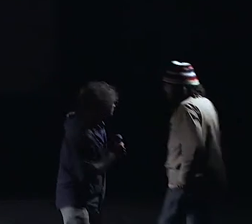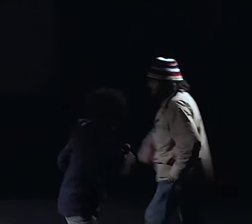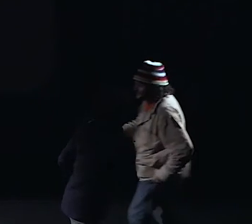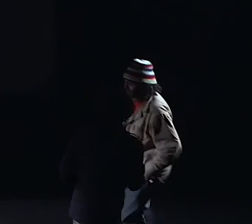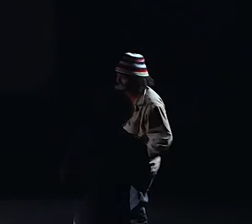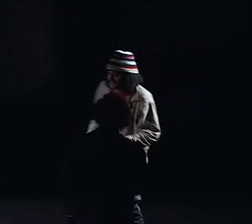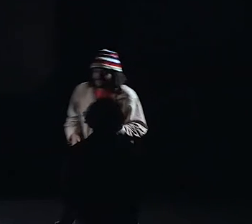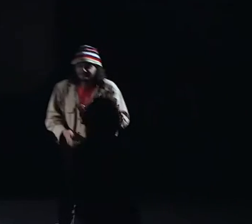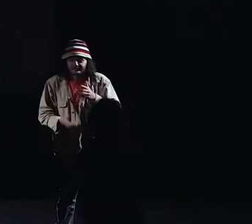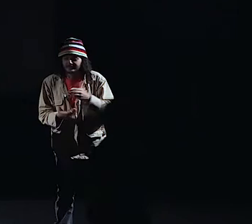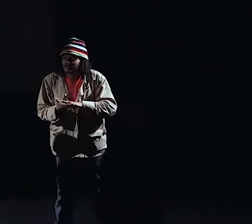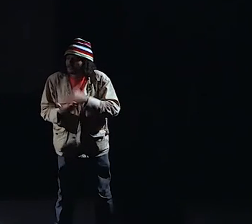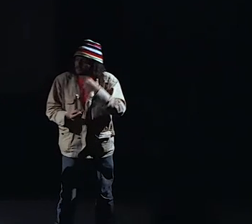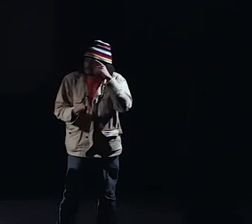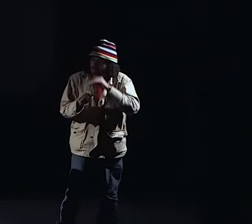Encore une